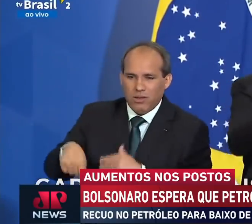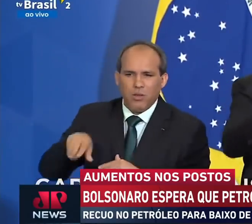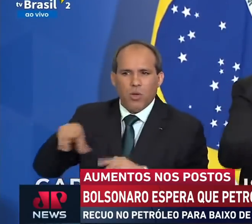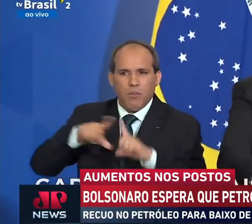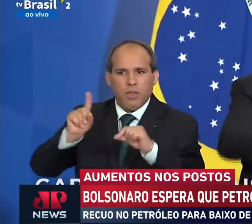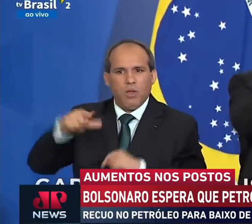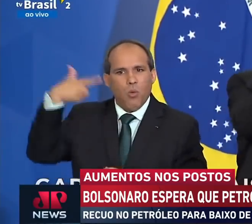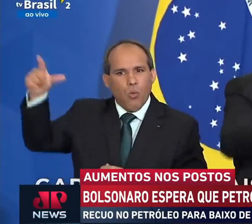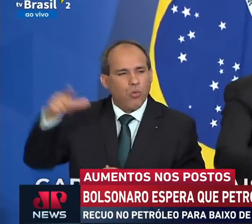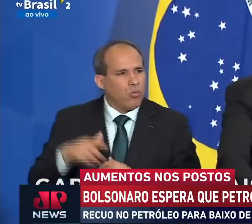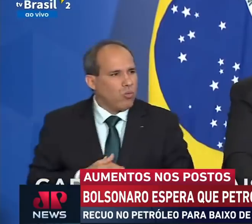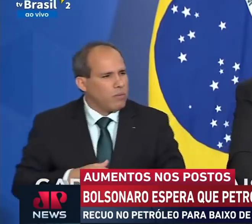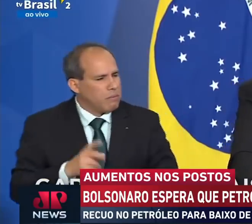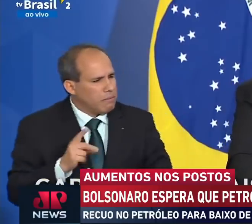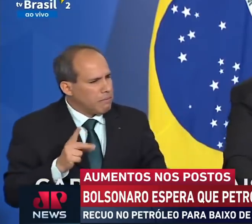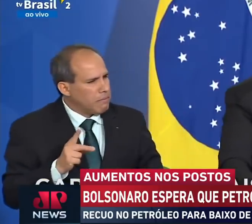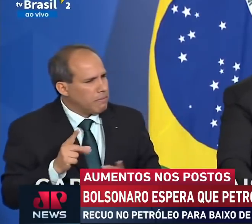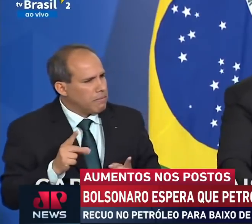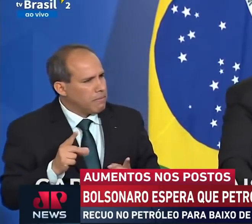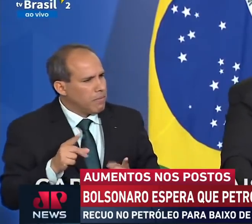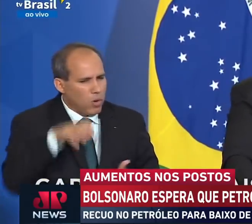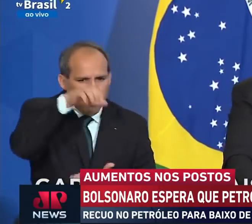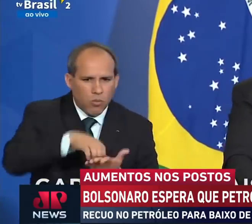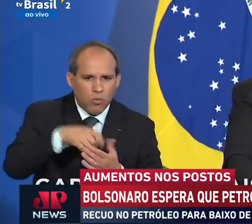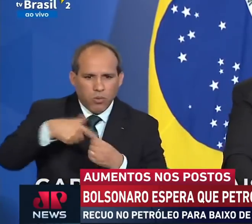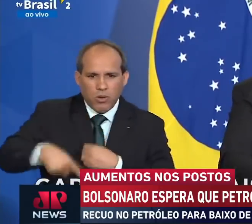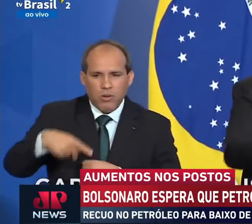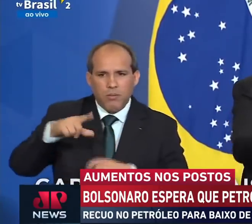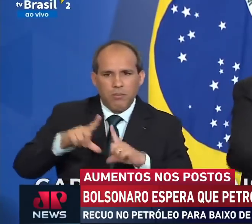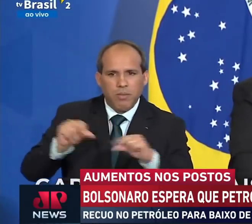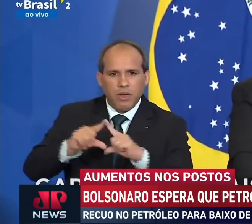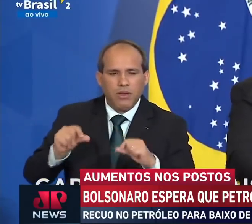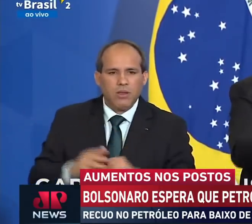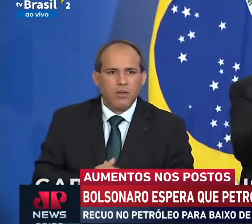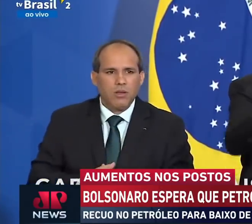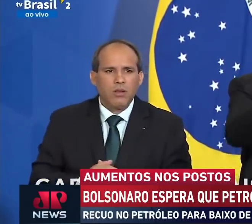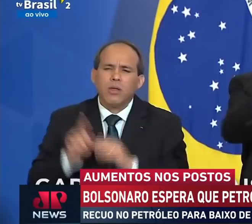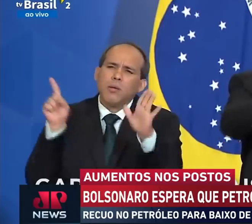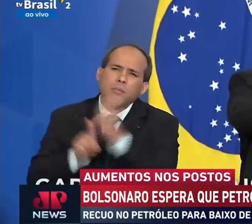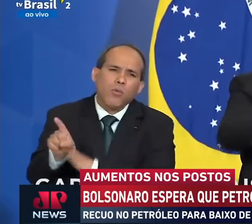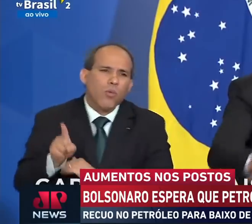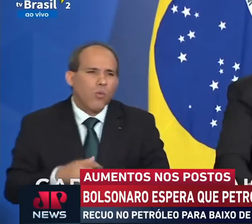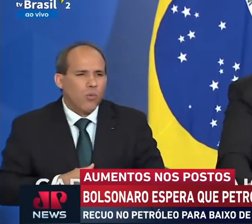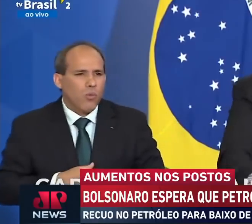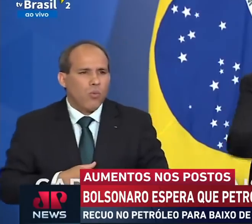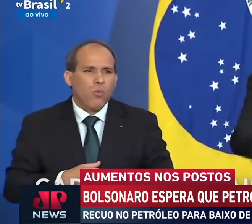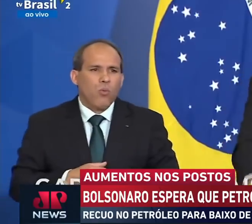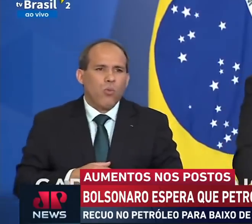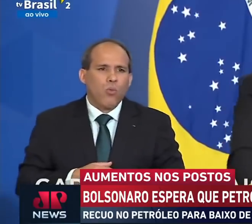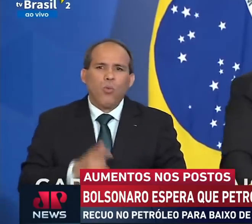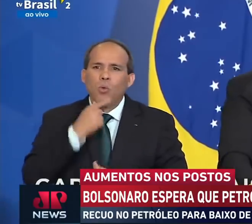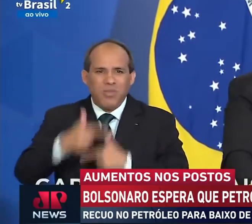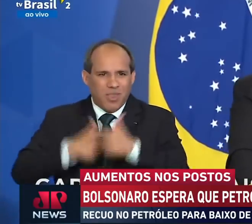programação né Foi lá no posto de combustível Brasília e perguntei a limpo O